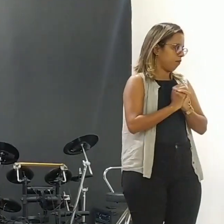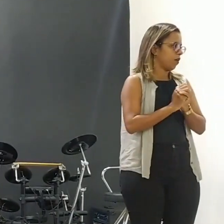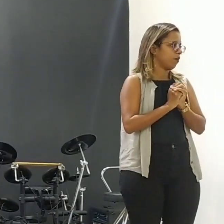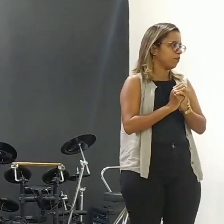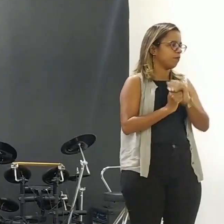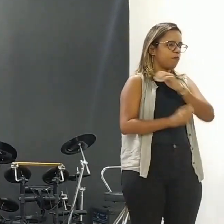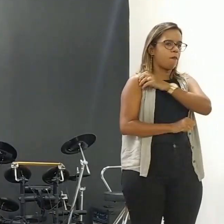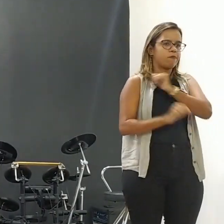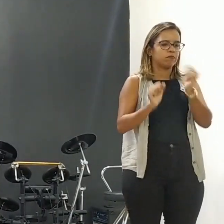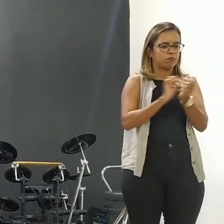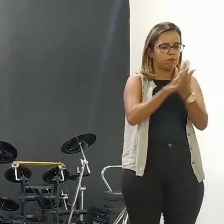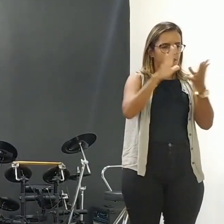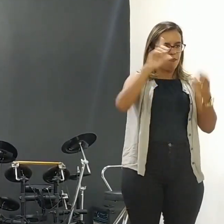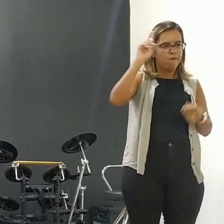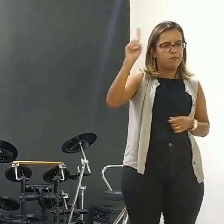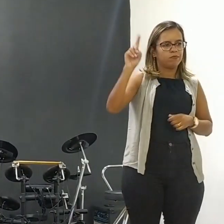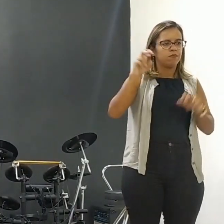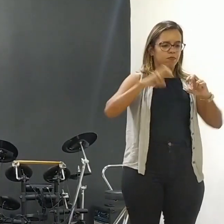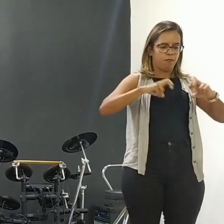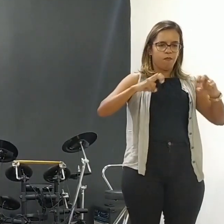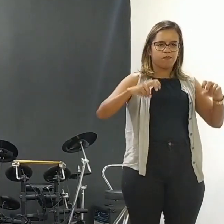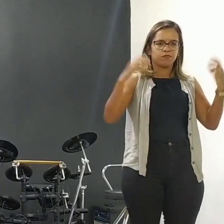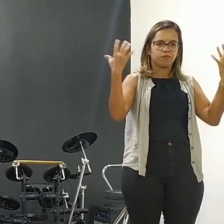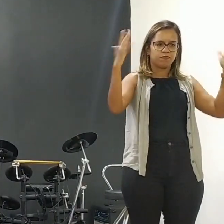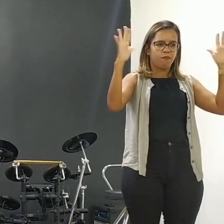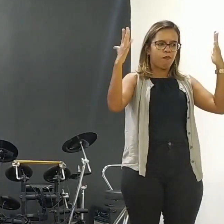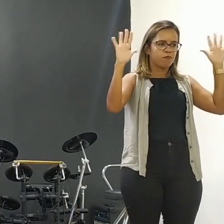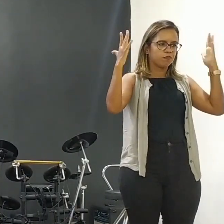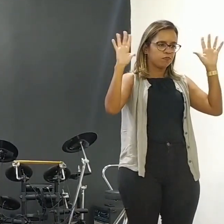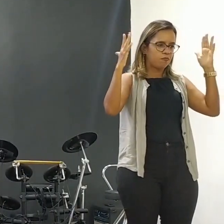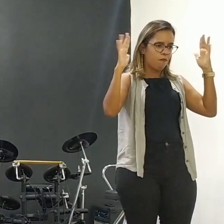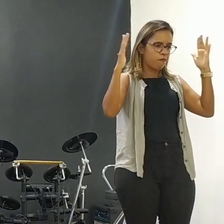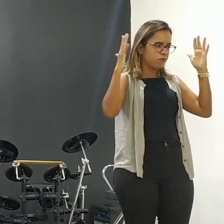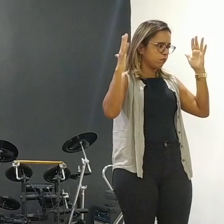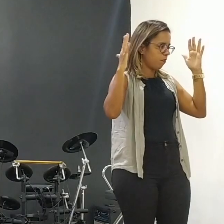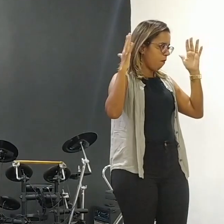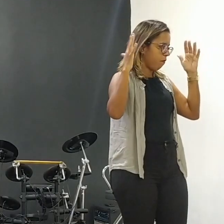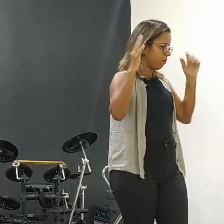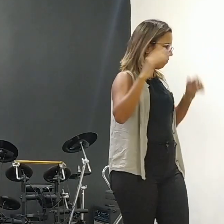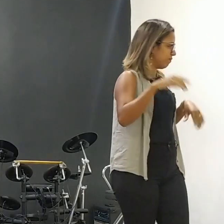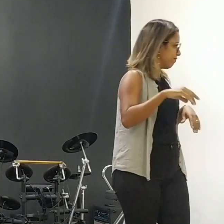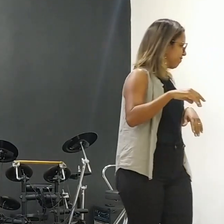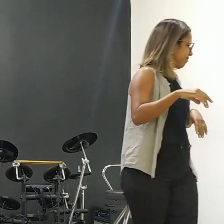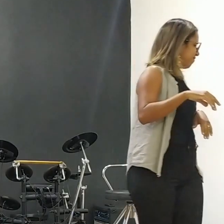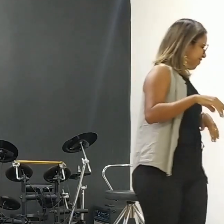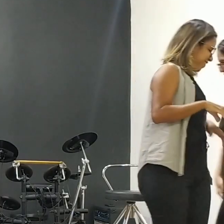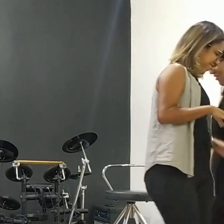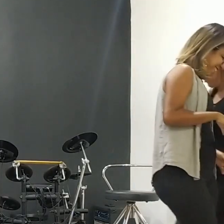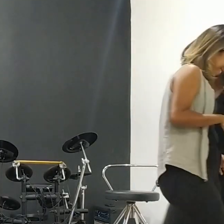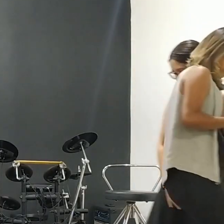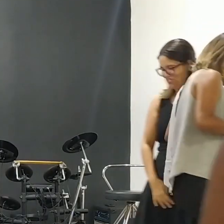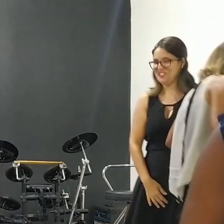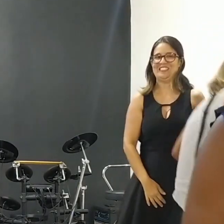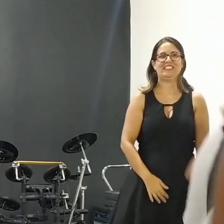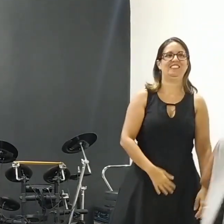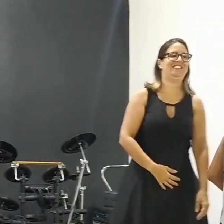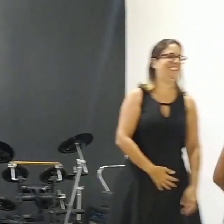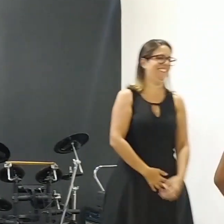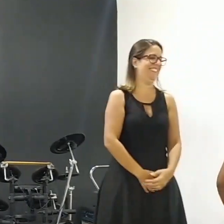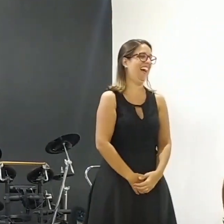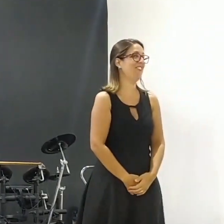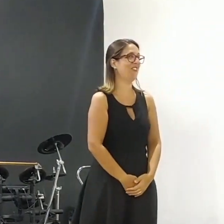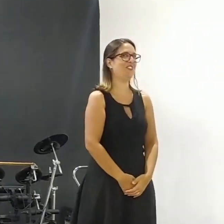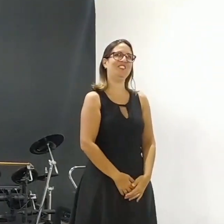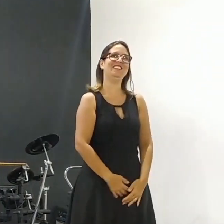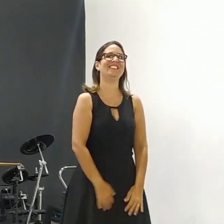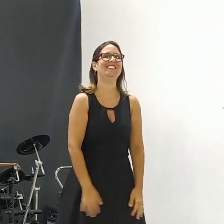Amém, igreja? Glória a Deus. Pode sentar, então, glória a Deus. Uma salva de palmas para os seus filhos. Que bom estar aqui nessa vez, mais uma vez com